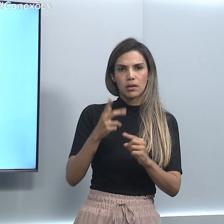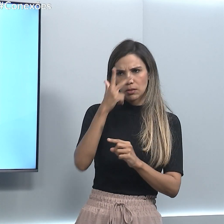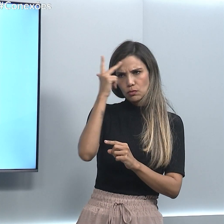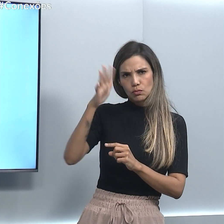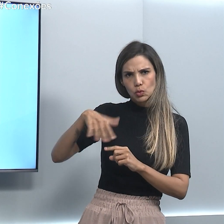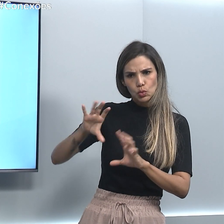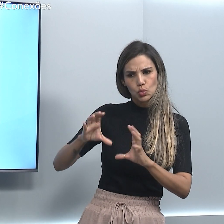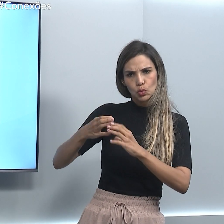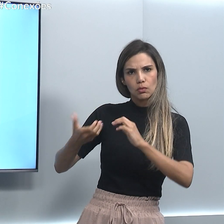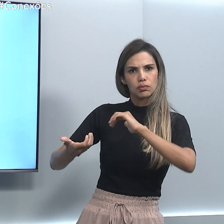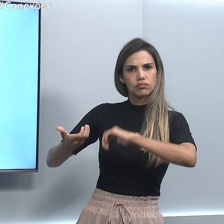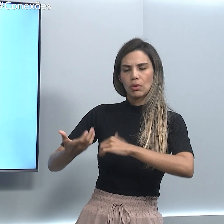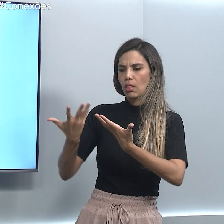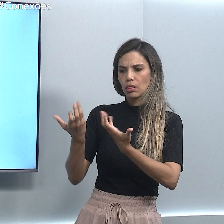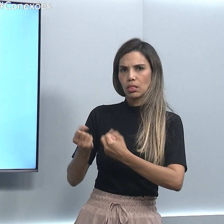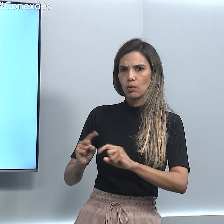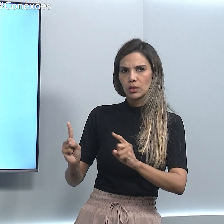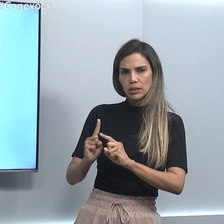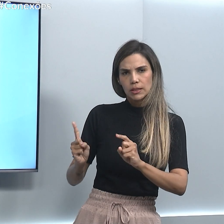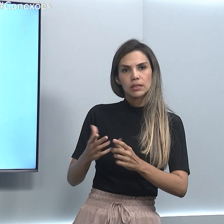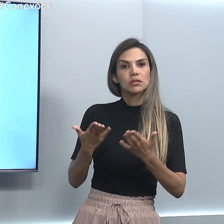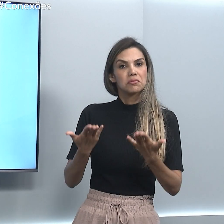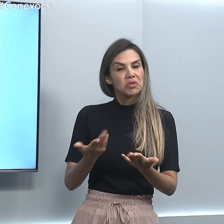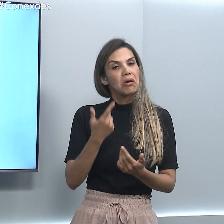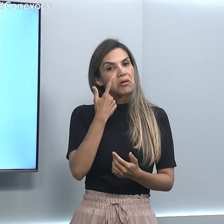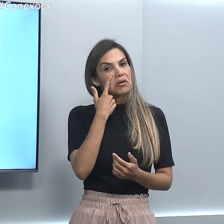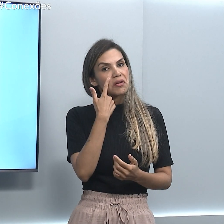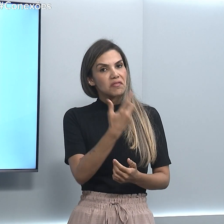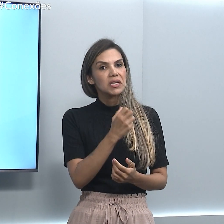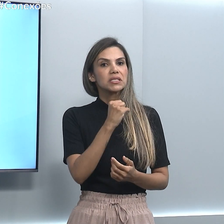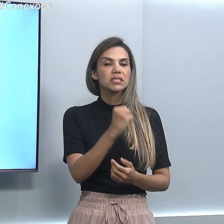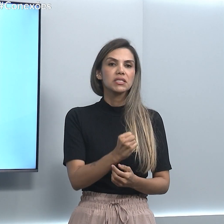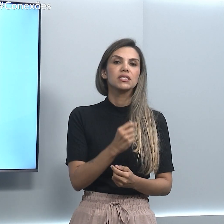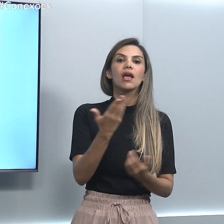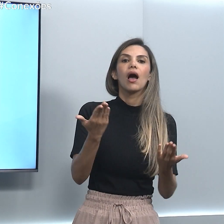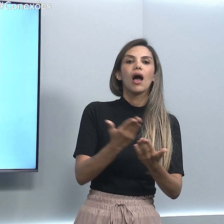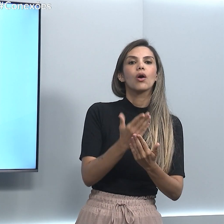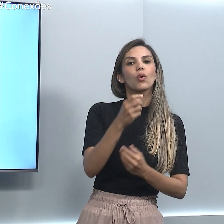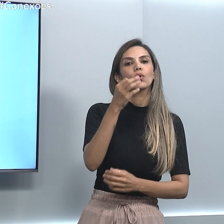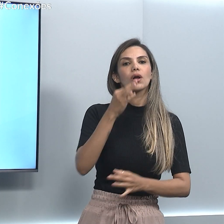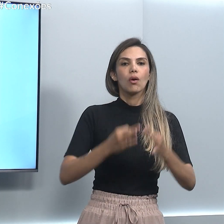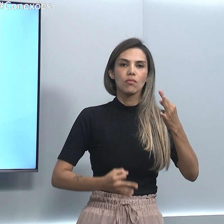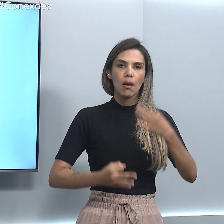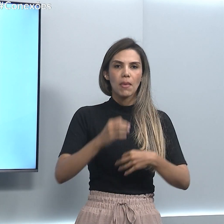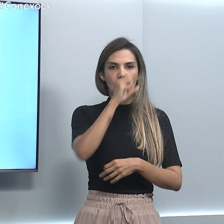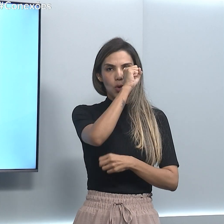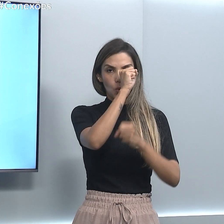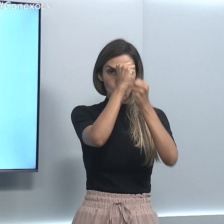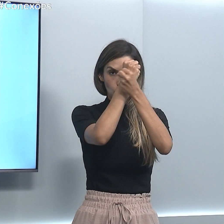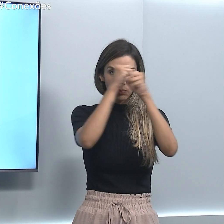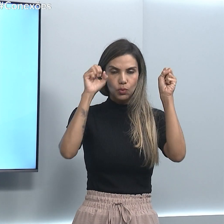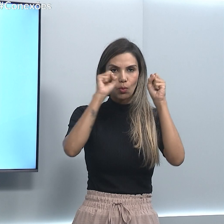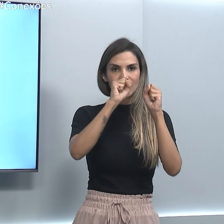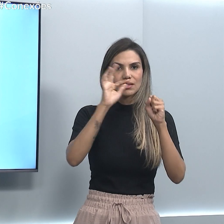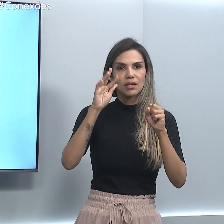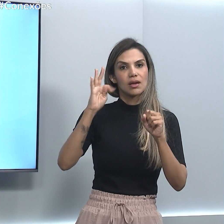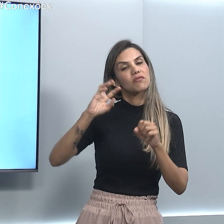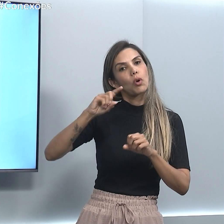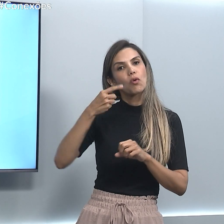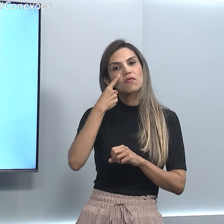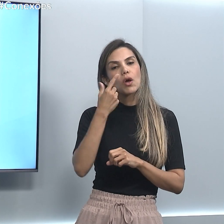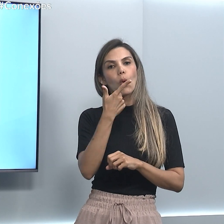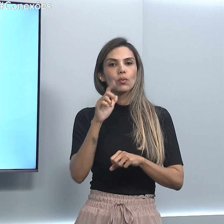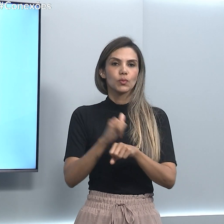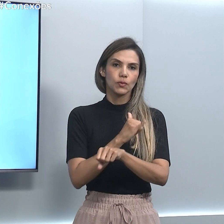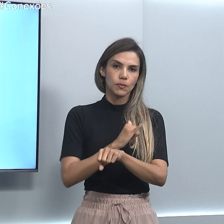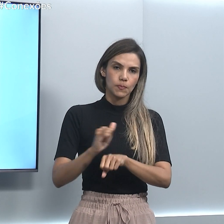resistência. Agora o governo analisa se vai levar o caso ao Supremo Tribunal Federal ou se vai buscar outra alternativa.